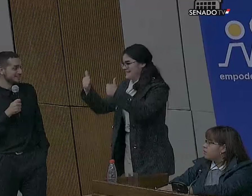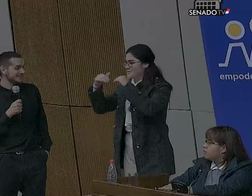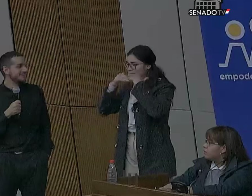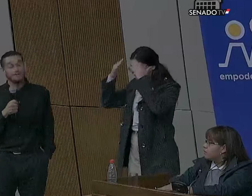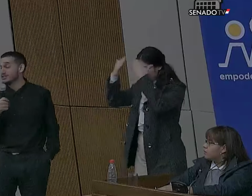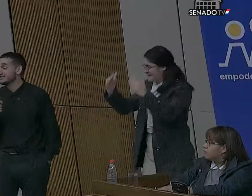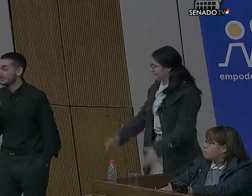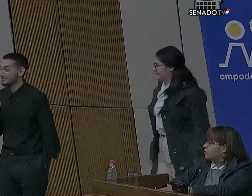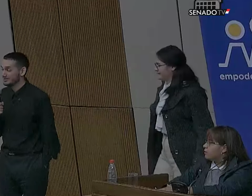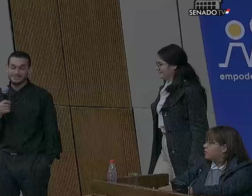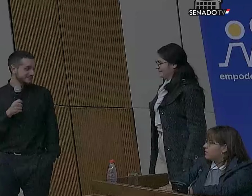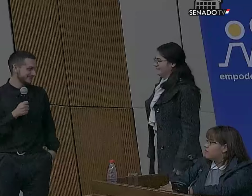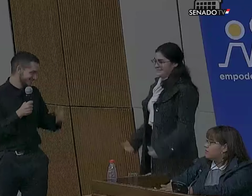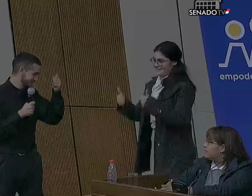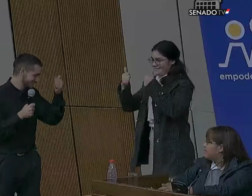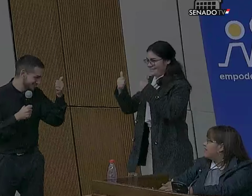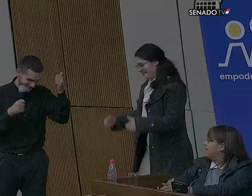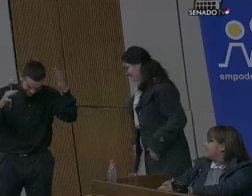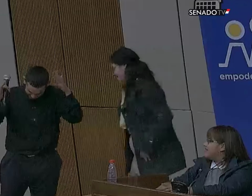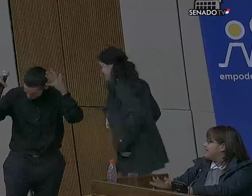dice. Y muchas gracias a todos por estar, dice.